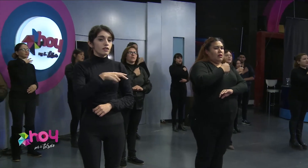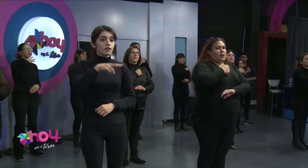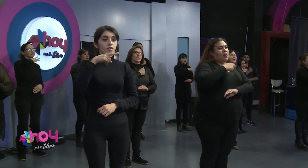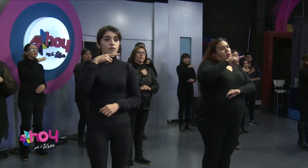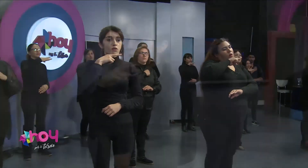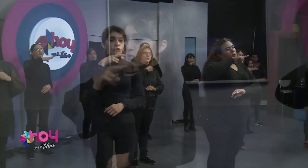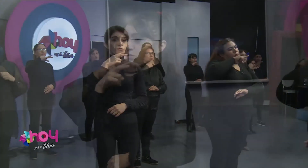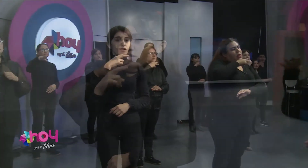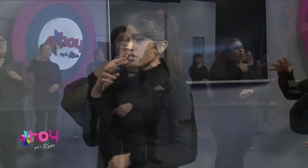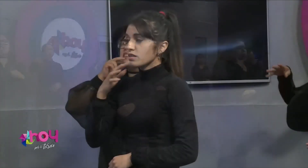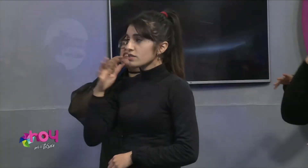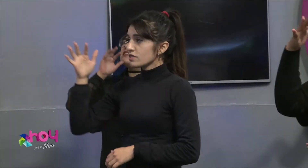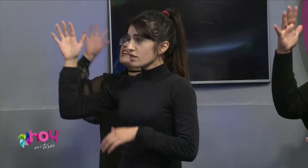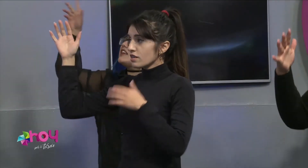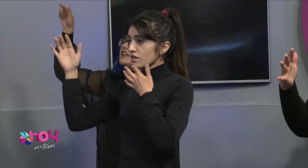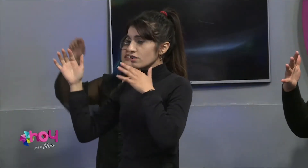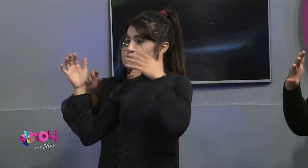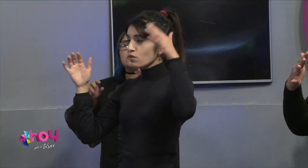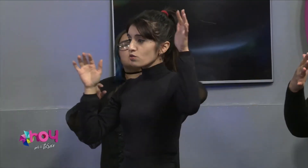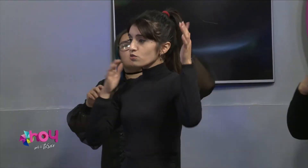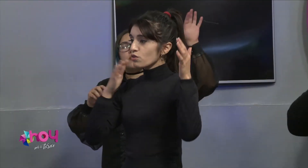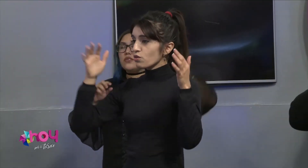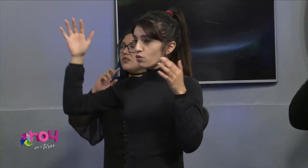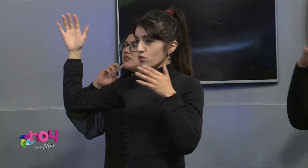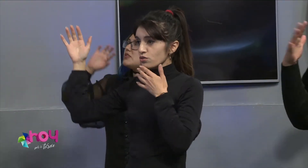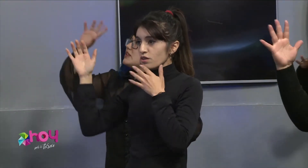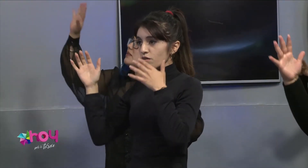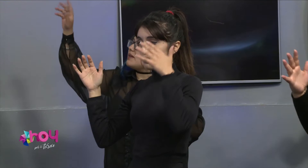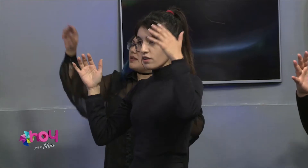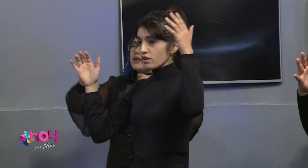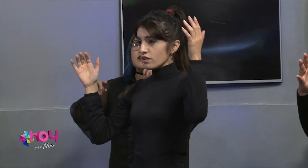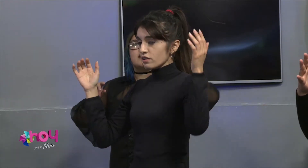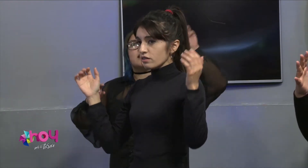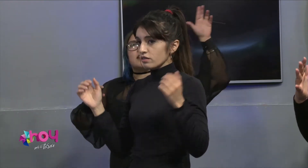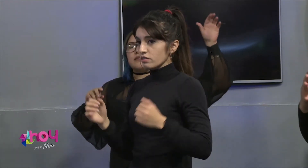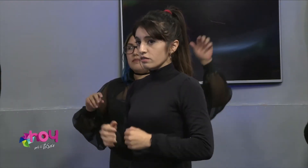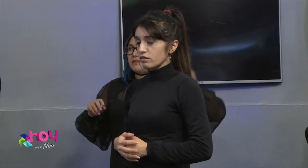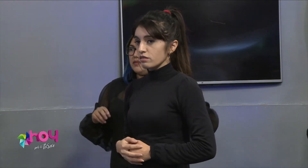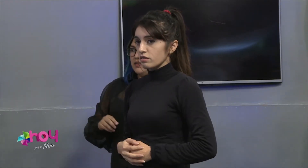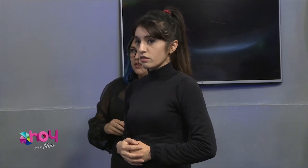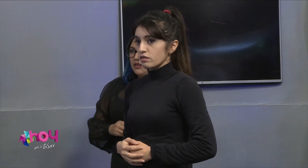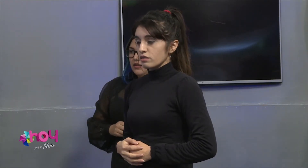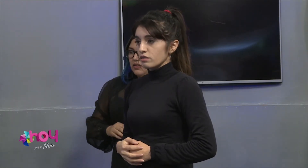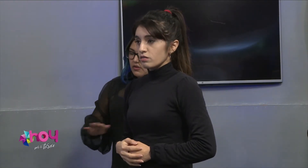Catamarca, con mil distintos tonos de ver. Un pueblito